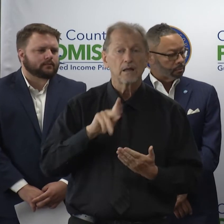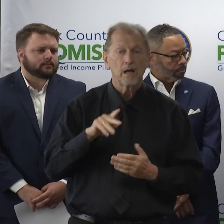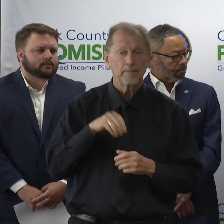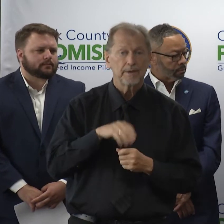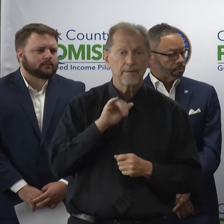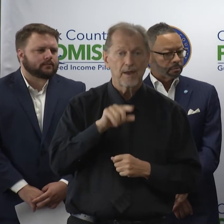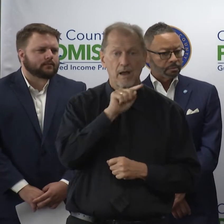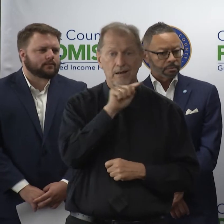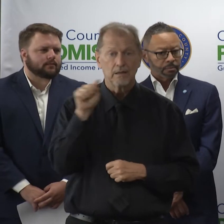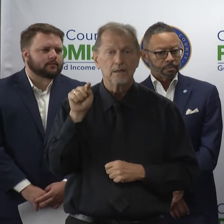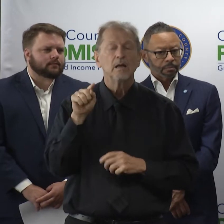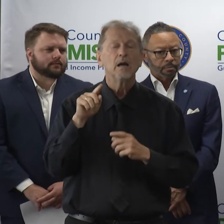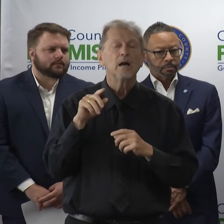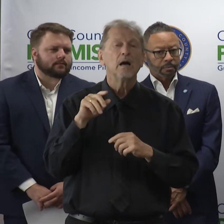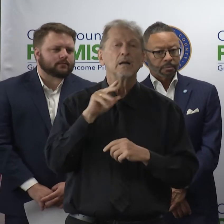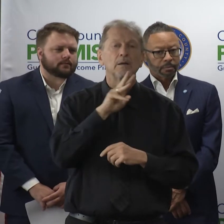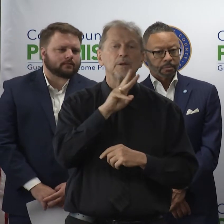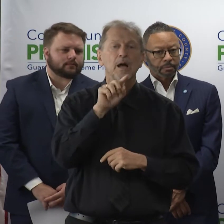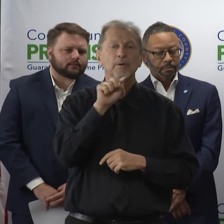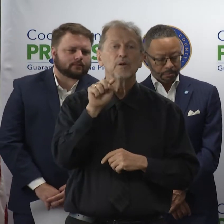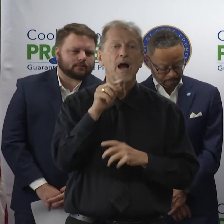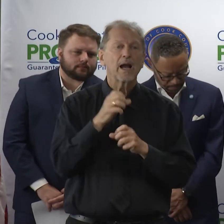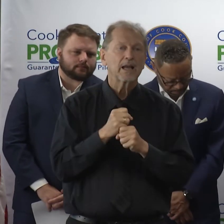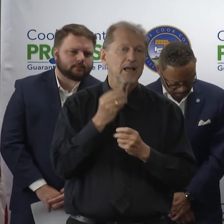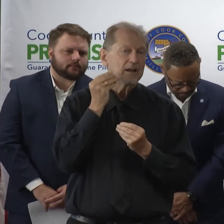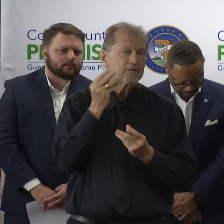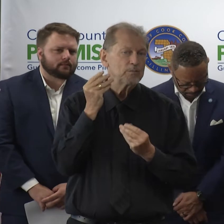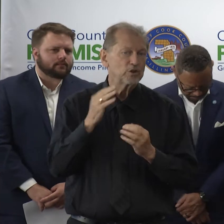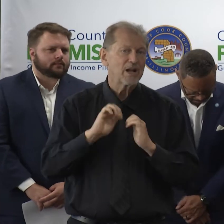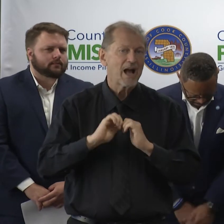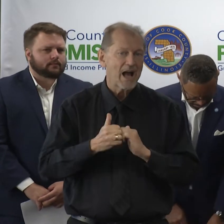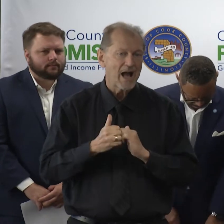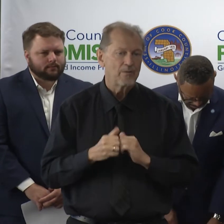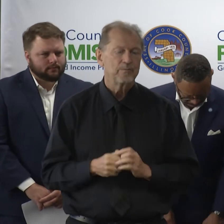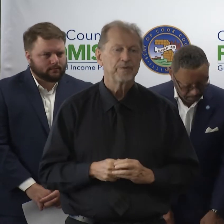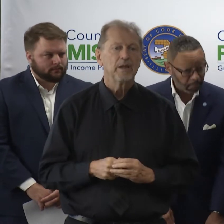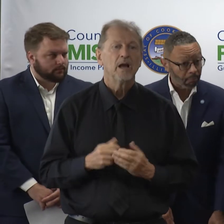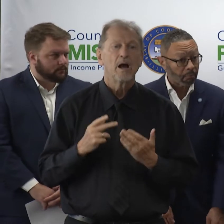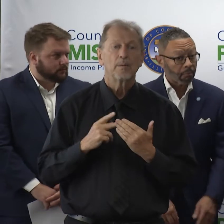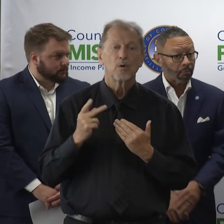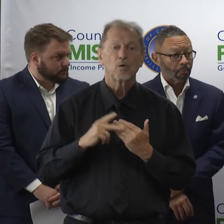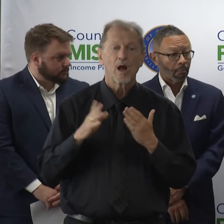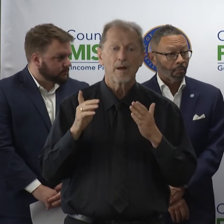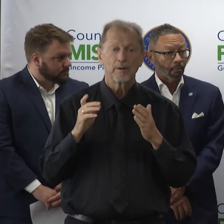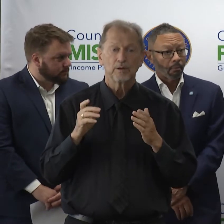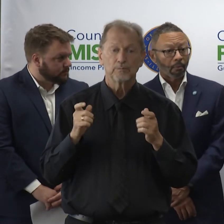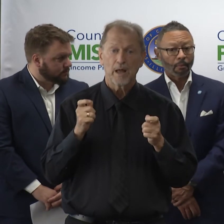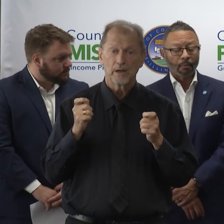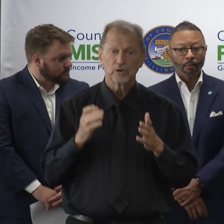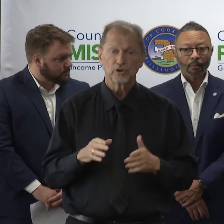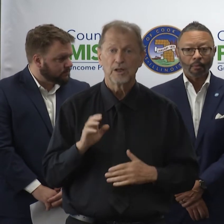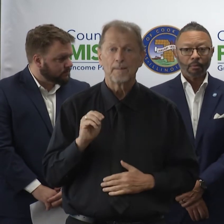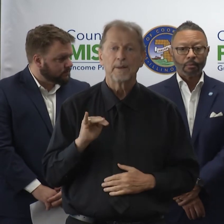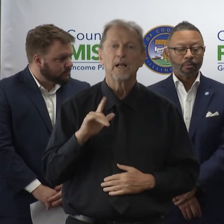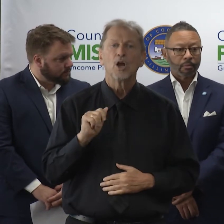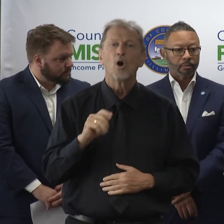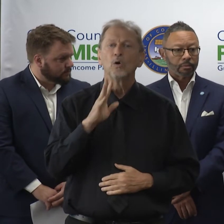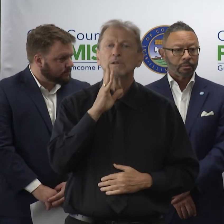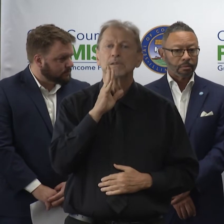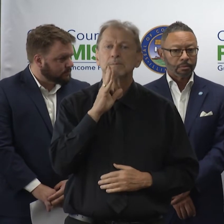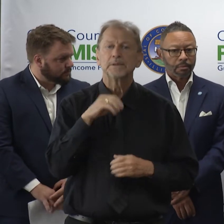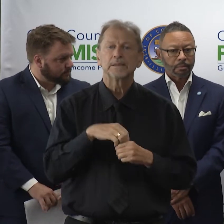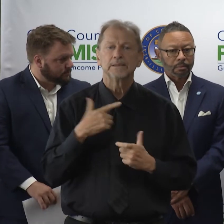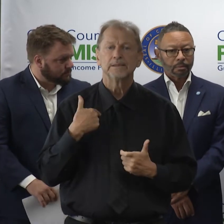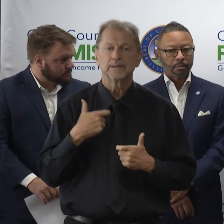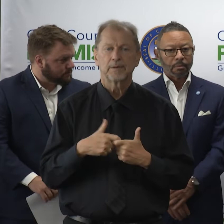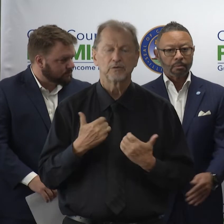engagecookcounty.com/promise to get the latest updates. And now I'd like to introduce my program manager, Emilio Carrasqueo, who will be providing some remarks in Spanish as well.